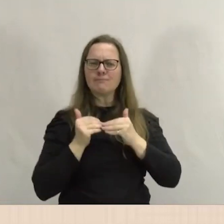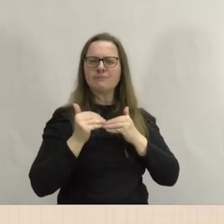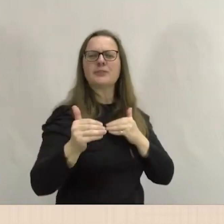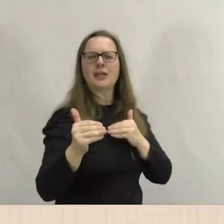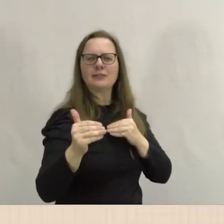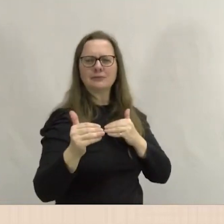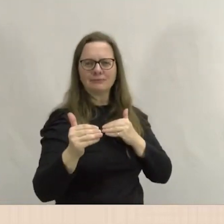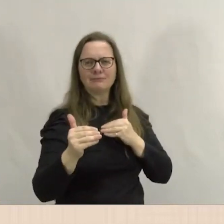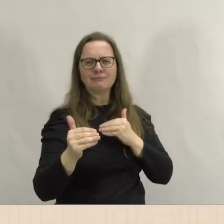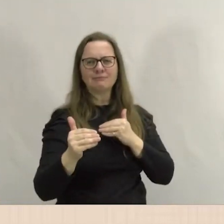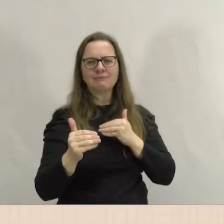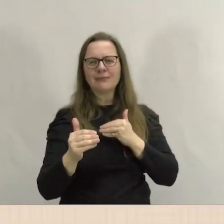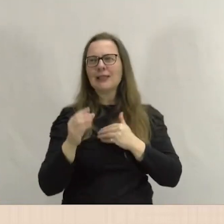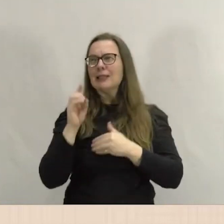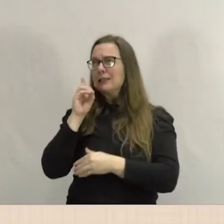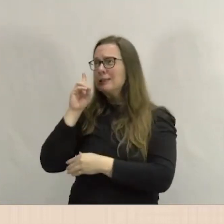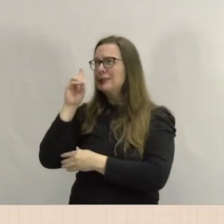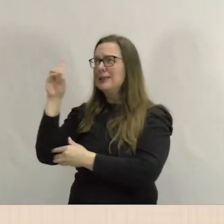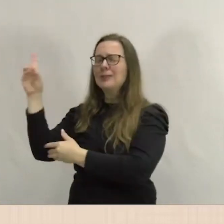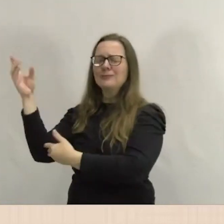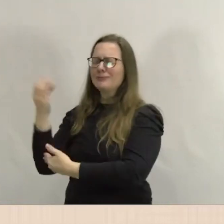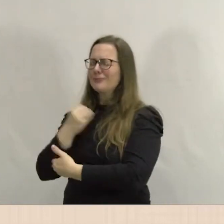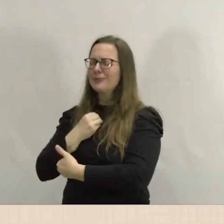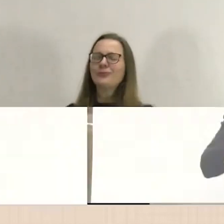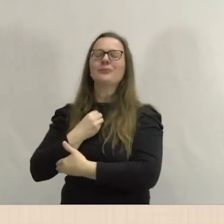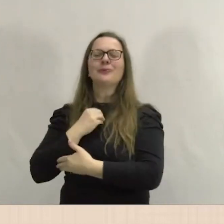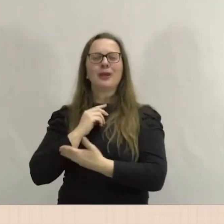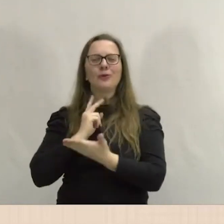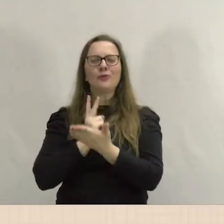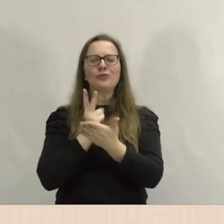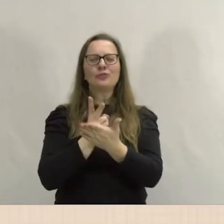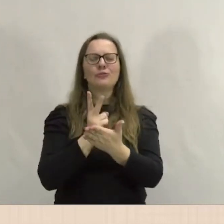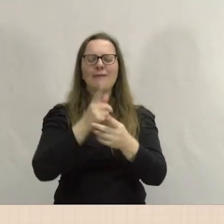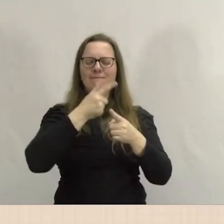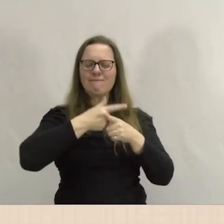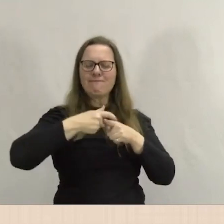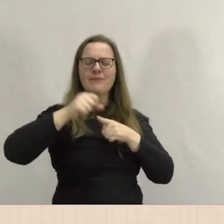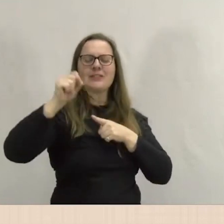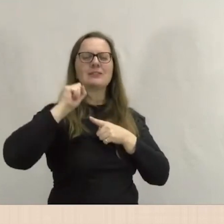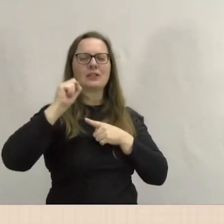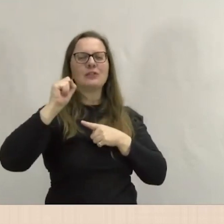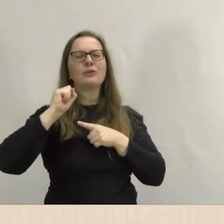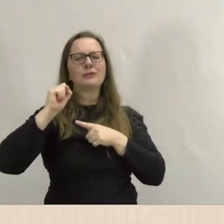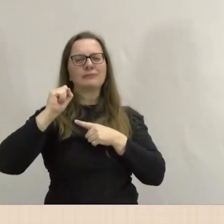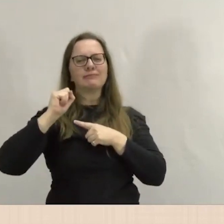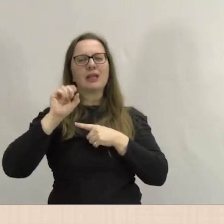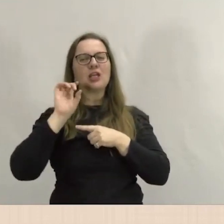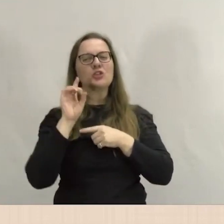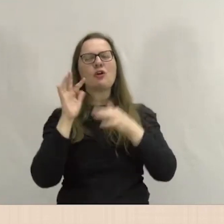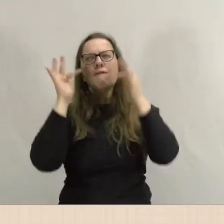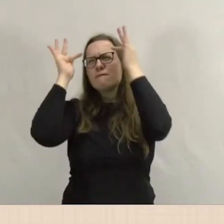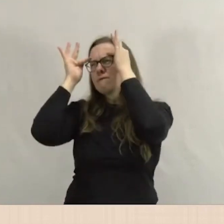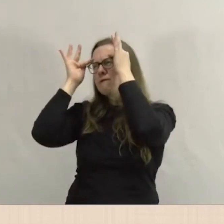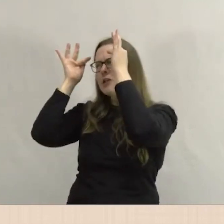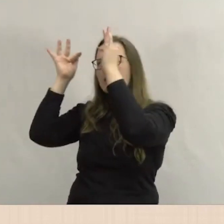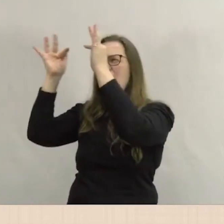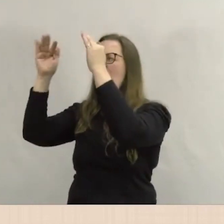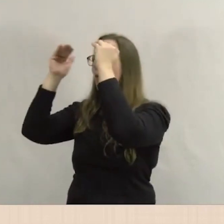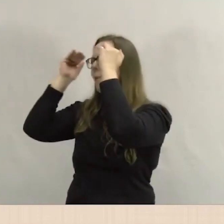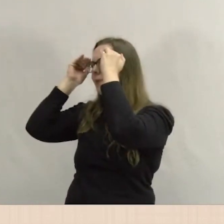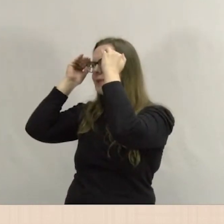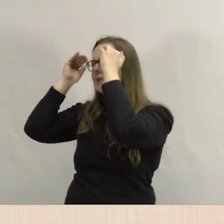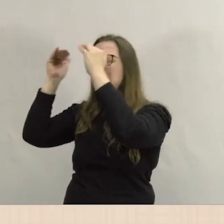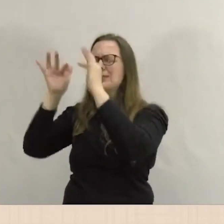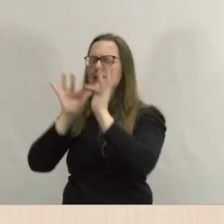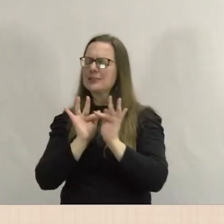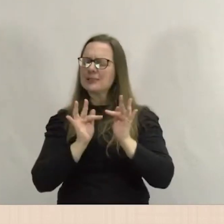Nós temos tudo, irmãos. É só sermos fiéis à direção dada pela palavra. O Senhor nos deu,